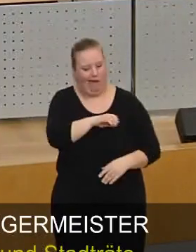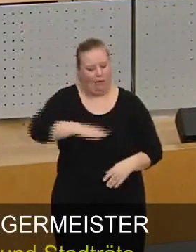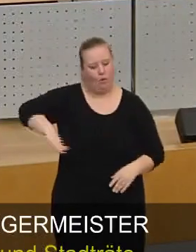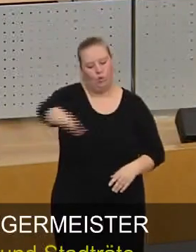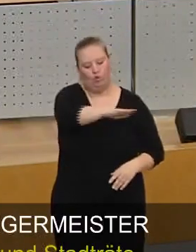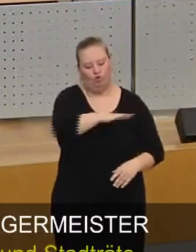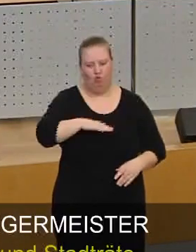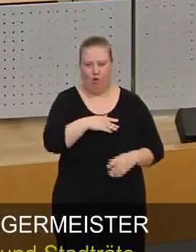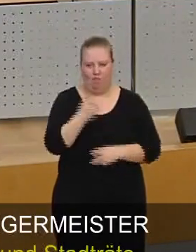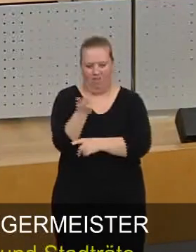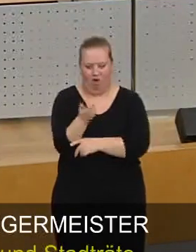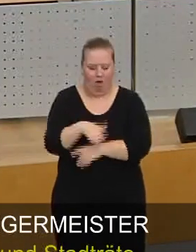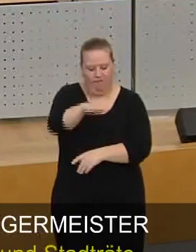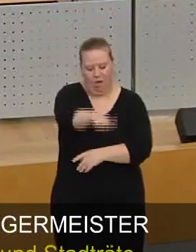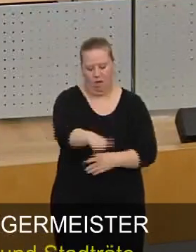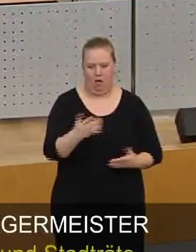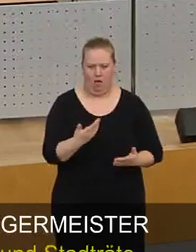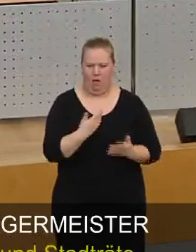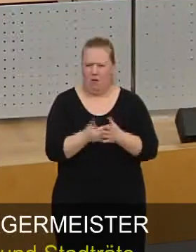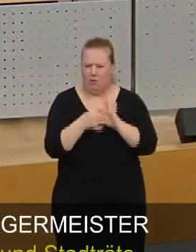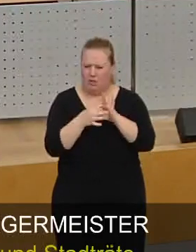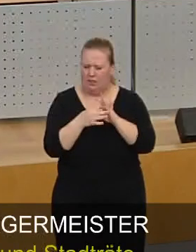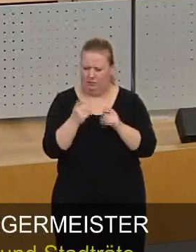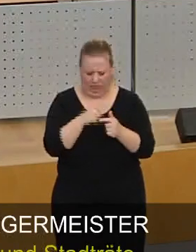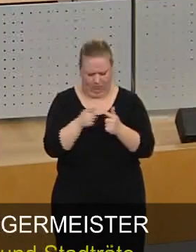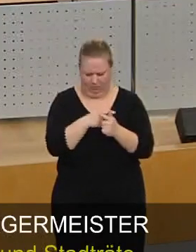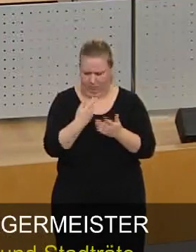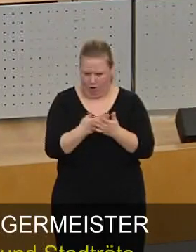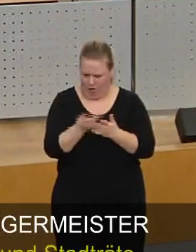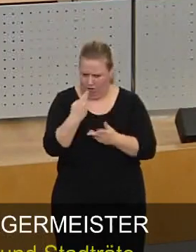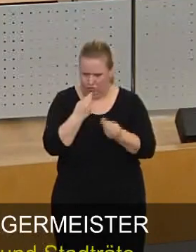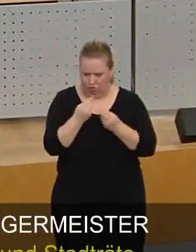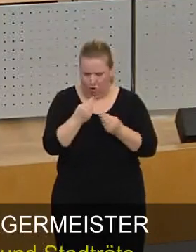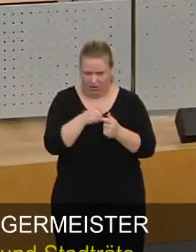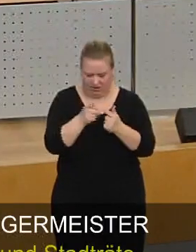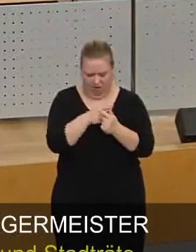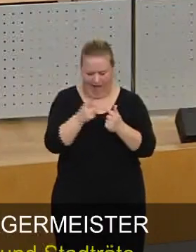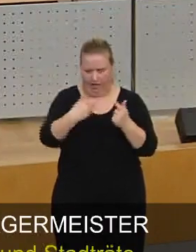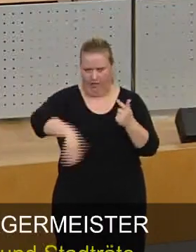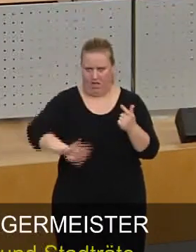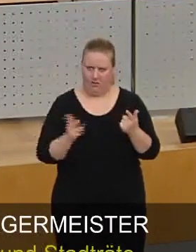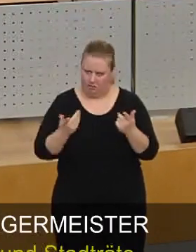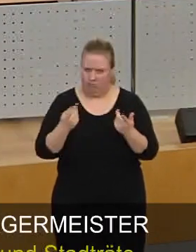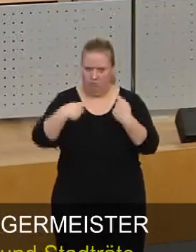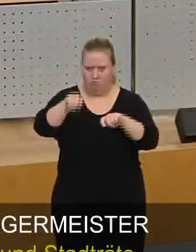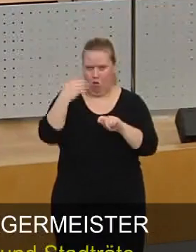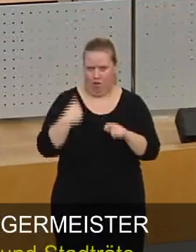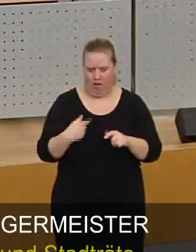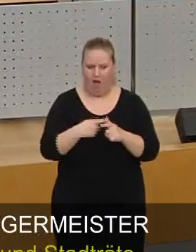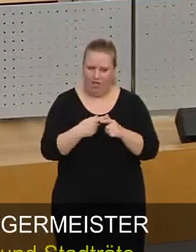Grundstück verlegt. Das waren ganz konkret zum Beispiel die Beispiele, über die wir reden. Zwei Beispiele, wo Bauherren